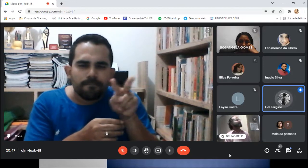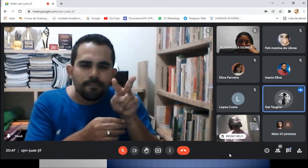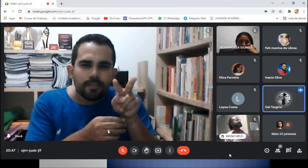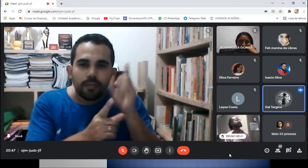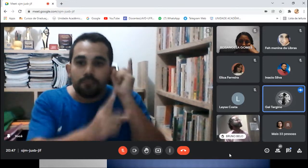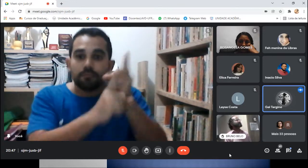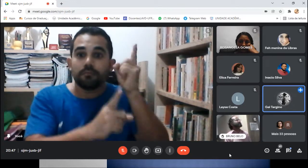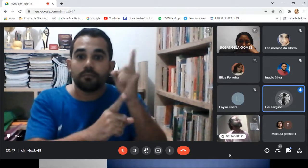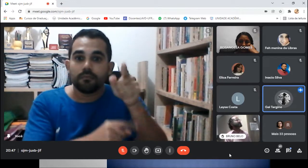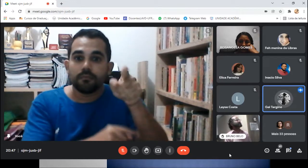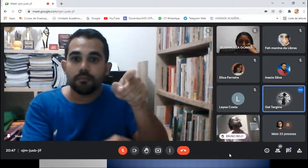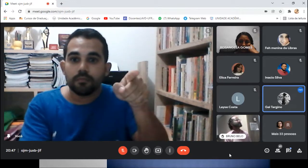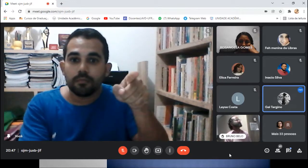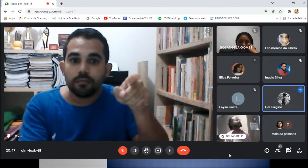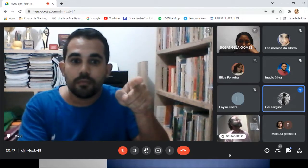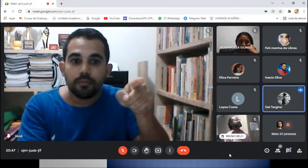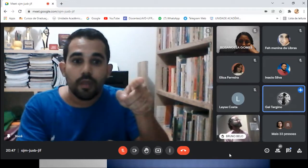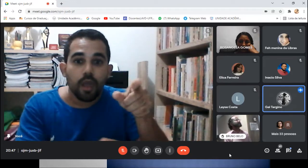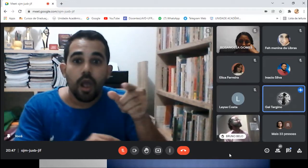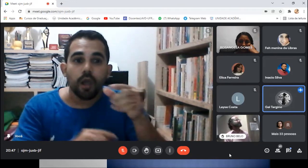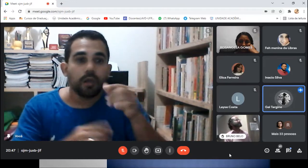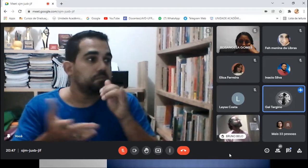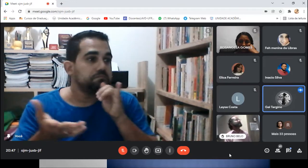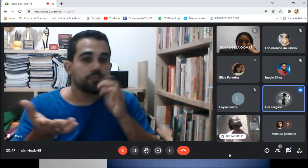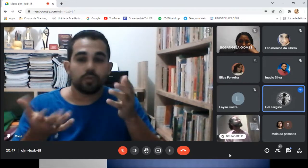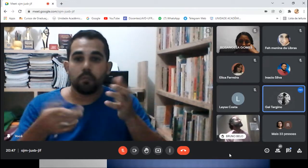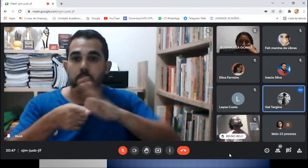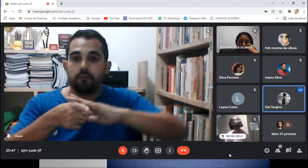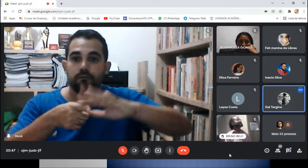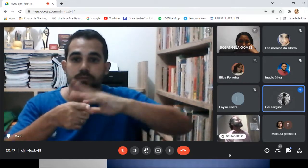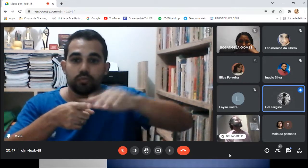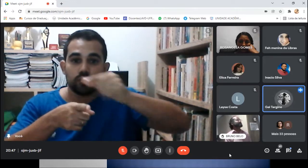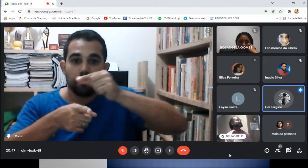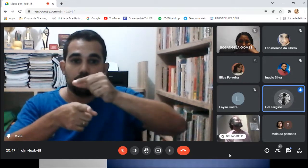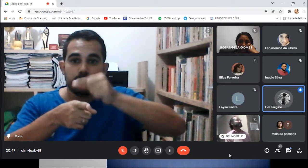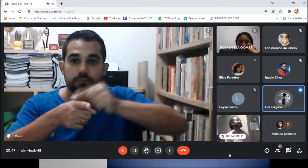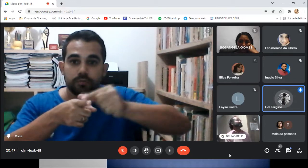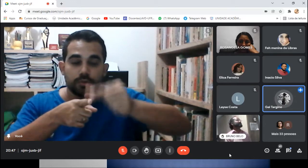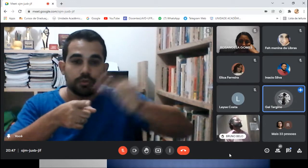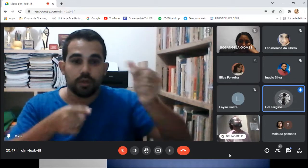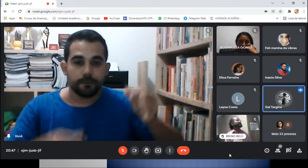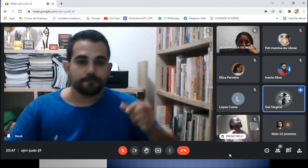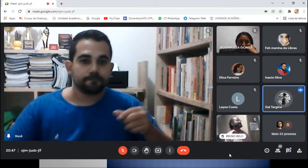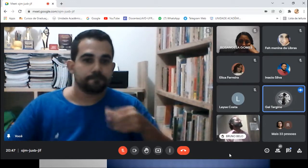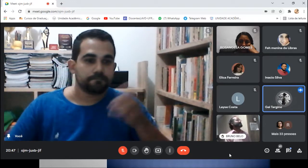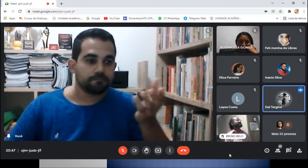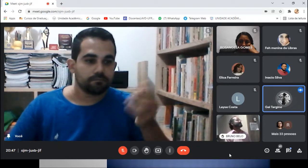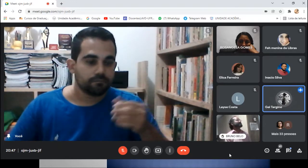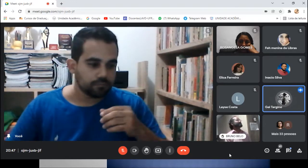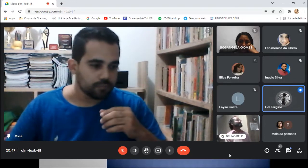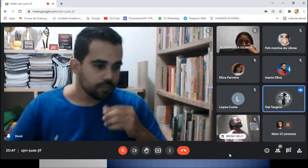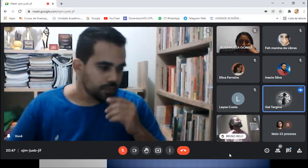procurando estudar, e encontro, quando eu acho algo novo, né, sobre fonética e